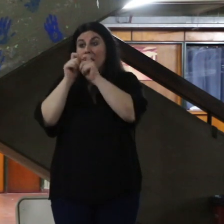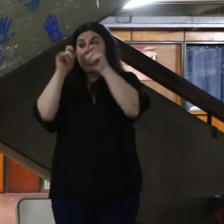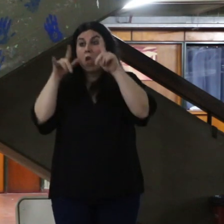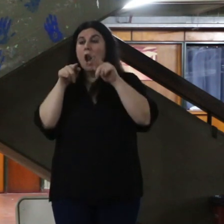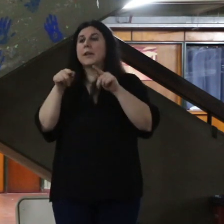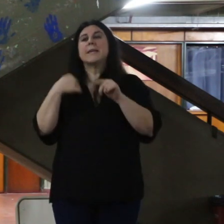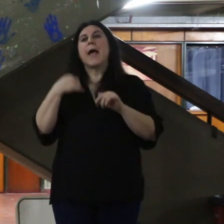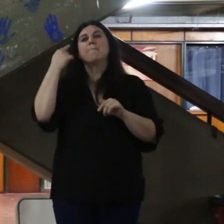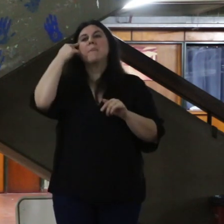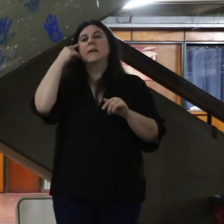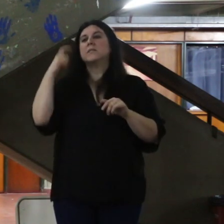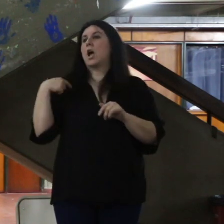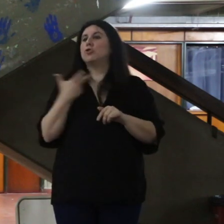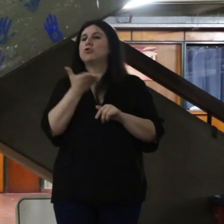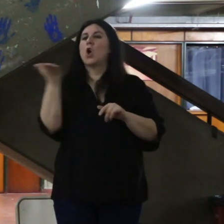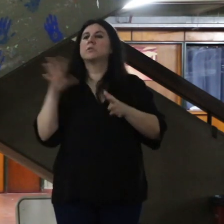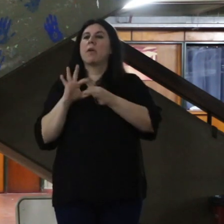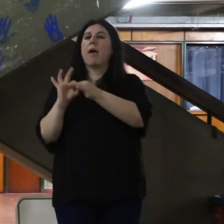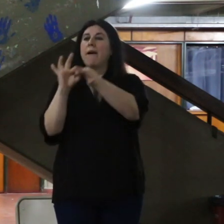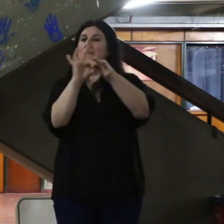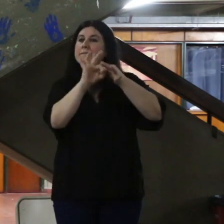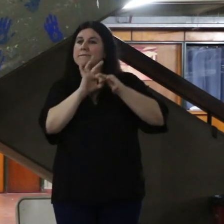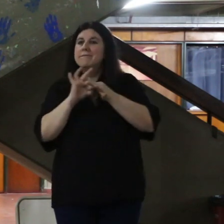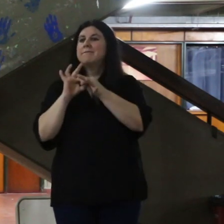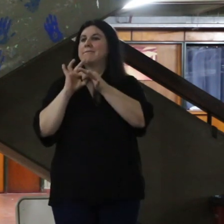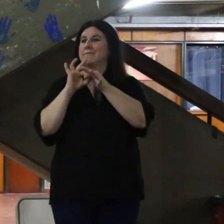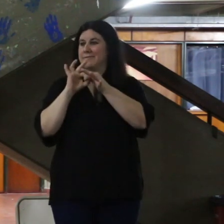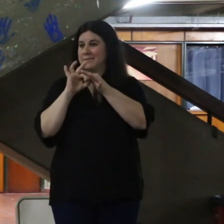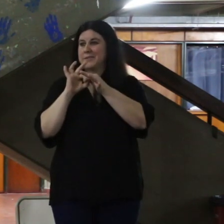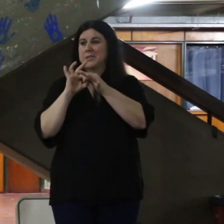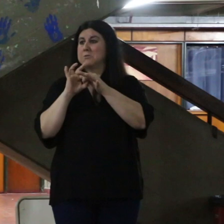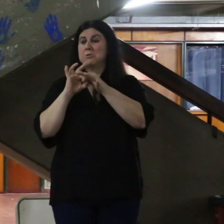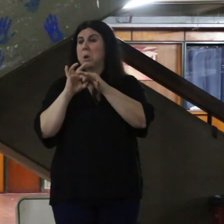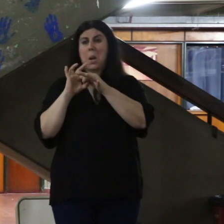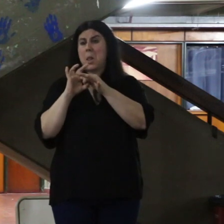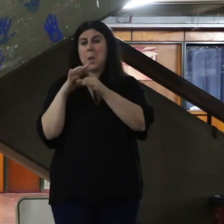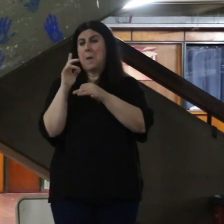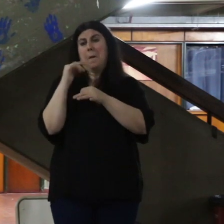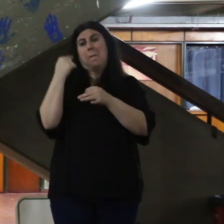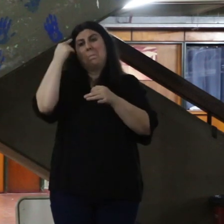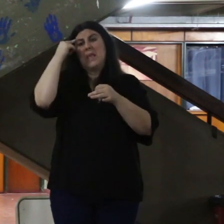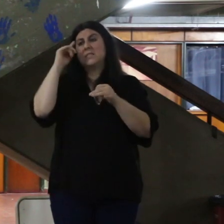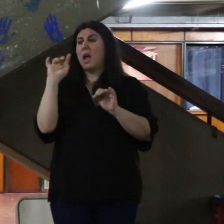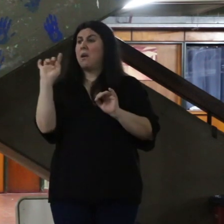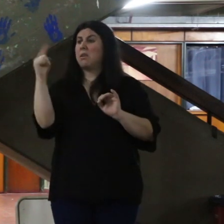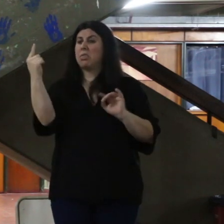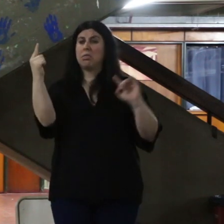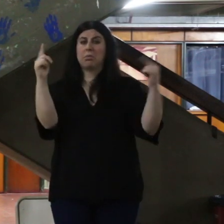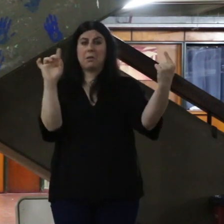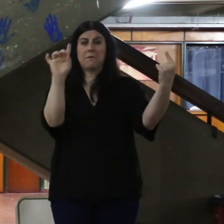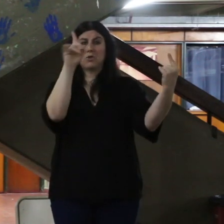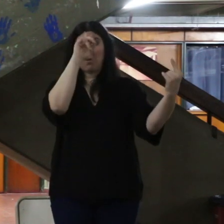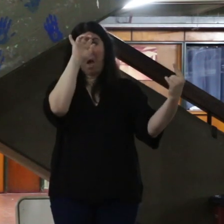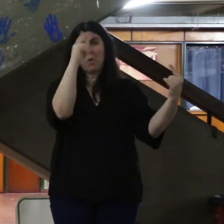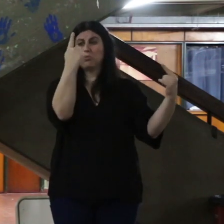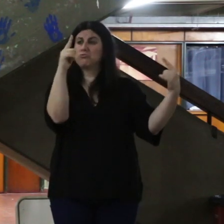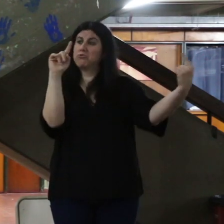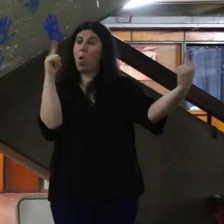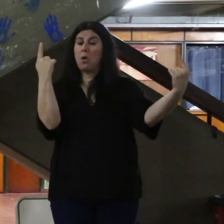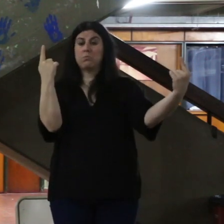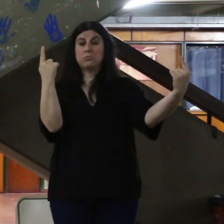en una sociedad, ¿sí?, cree en individuos que comparten un mismo tiempo y